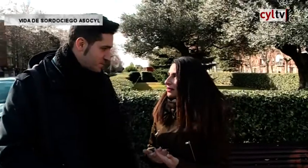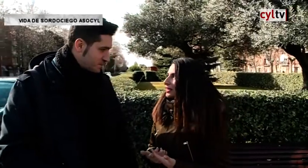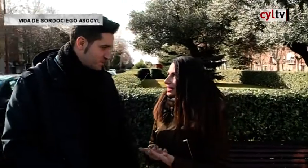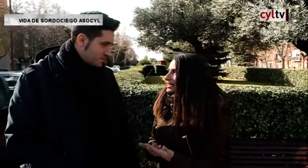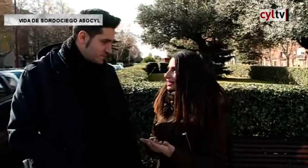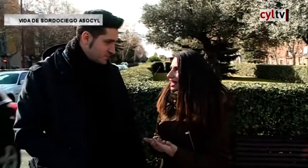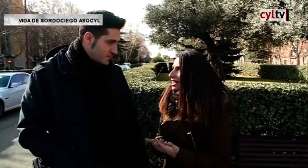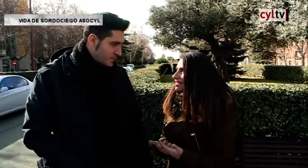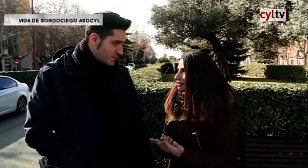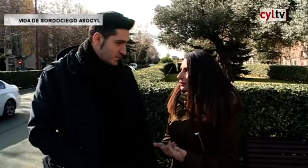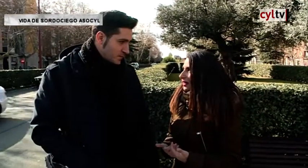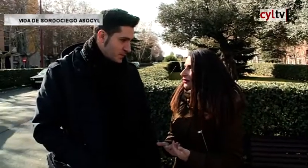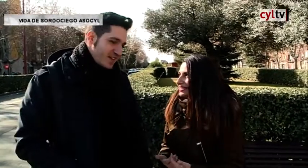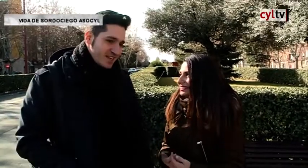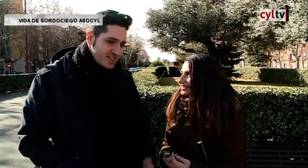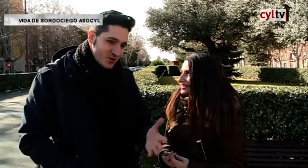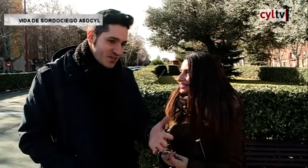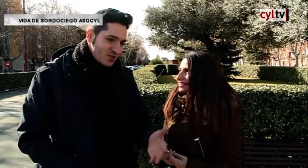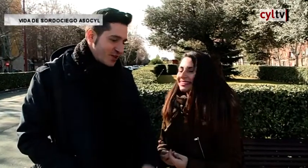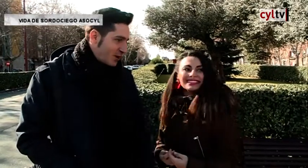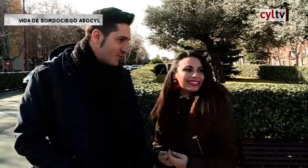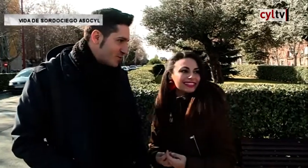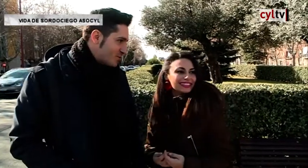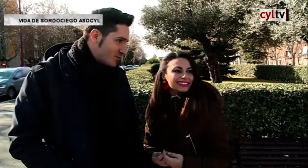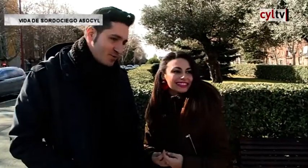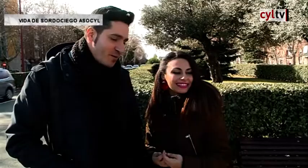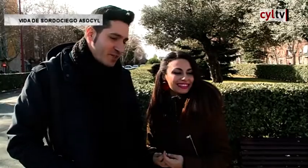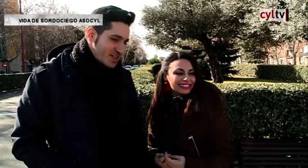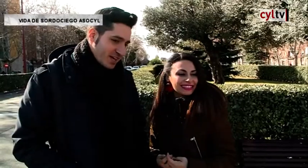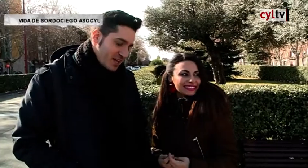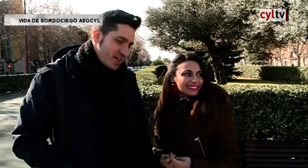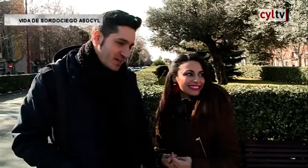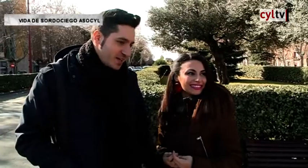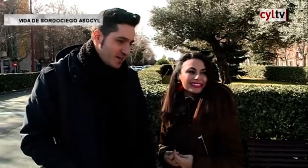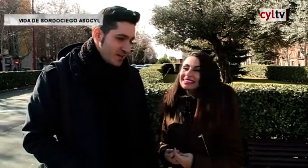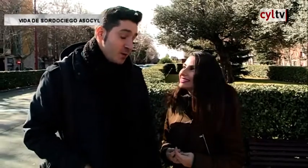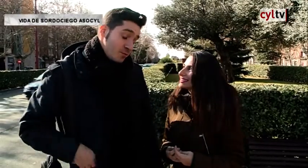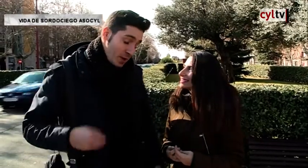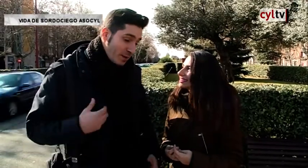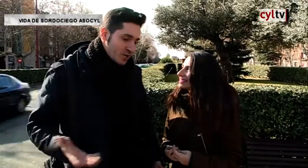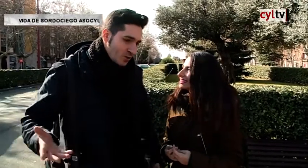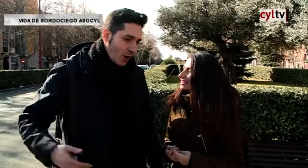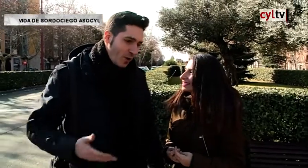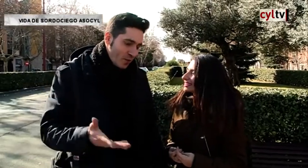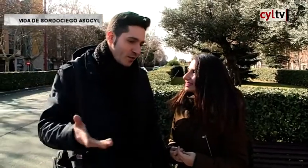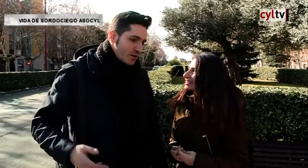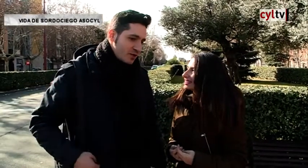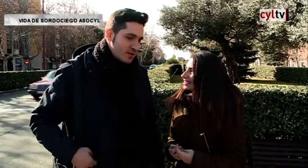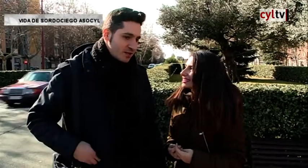que te sentirás afortunado. Estas cosas no las valoramos normalmente hasta que... En mi caso nunca lo he perdido, pero muchas veces las